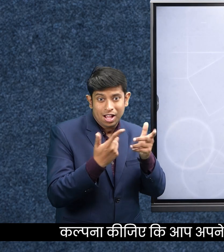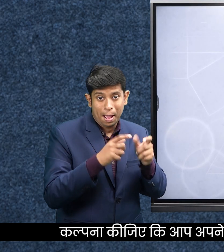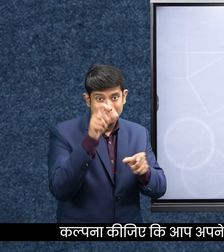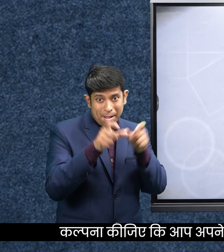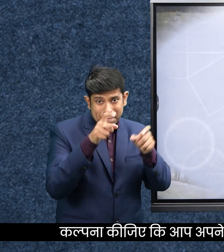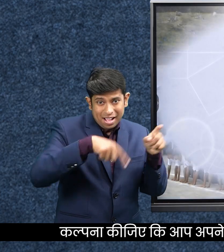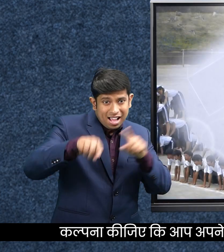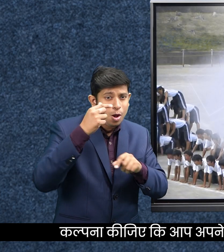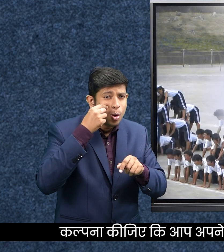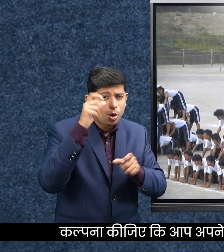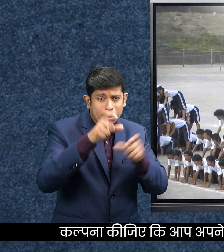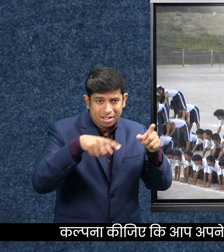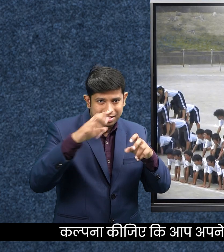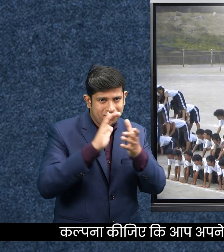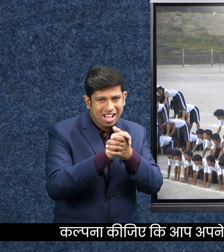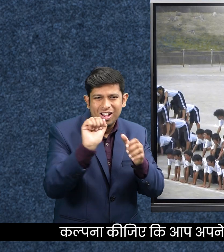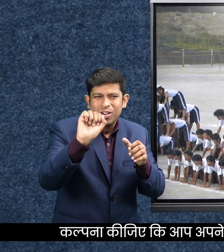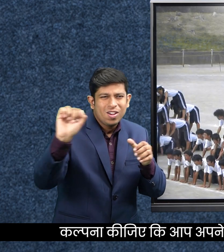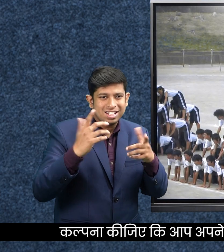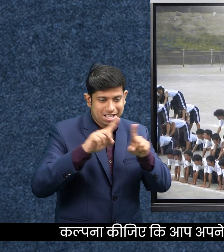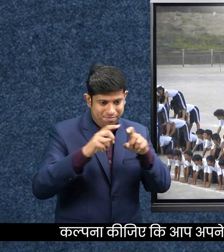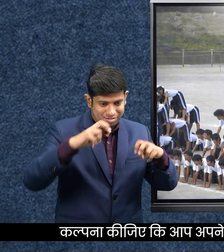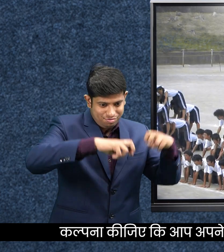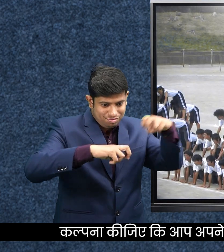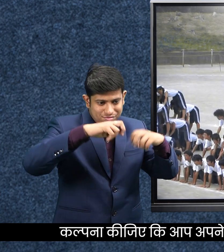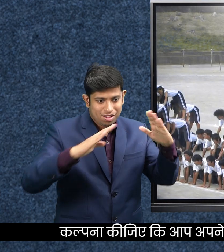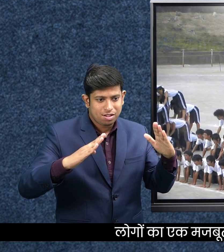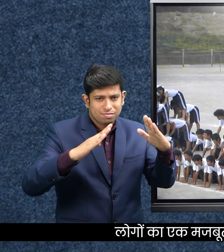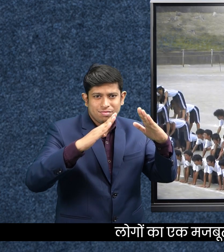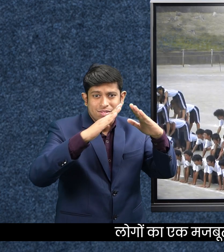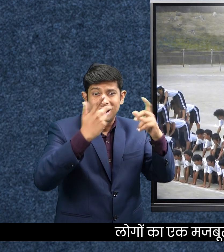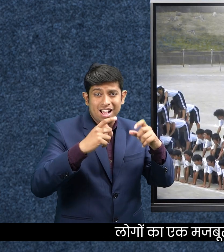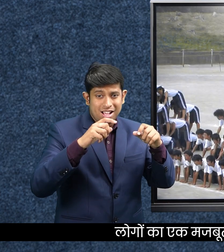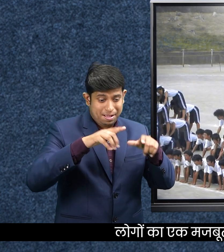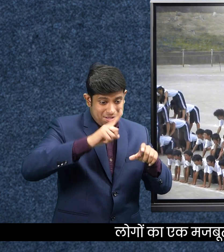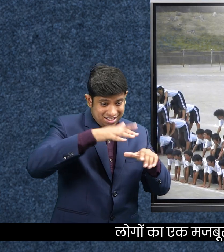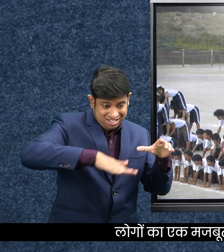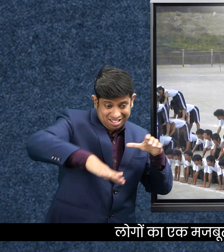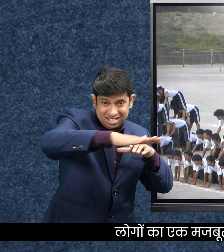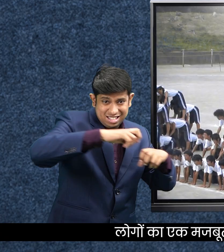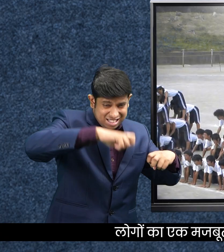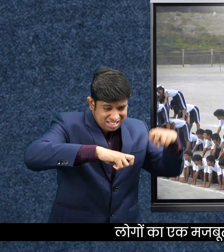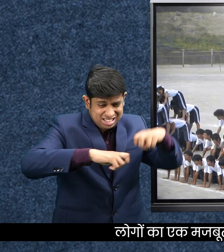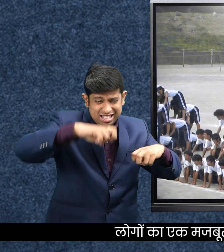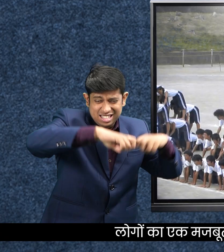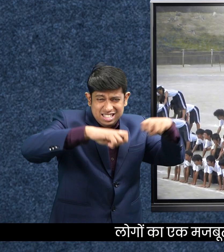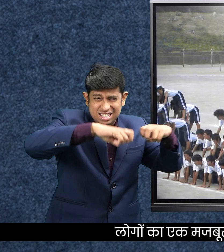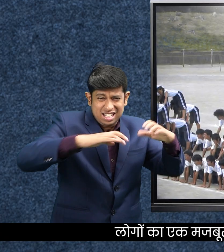कल्पना कीजिए कि आप अपने दोस्तों के साथ एक मानव भवन बना रहे हैं। लोगों को एक मजबूत आधार